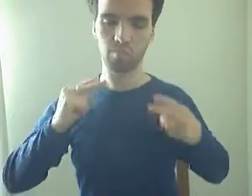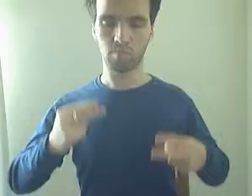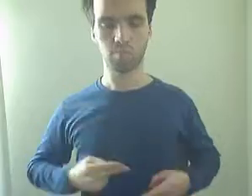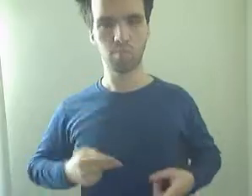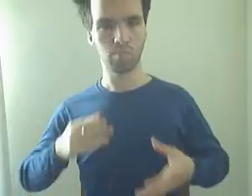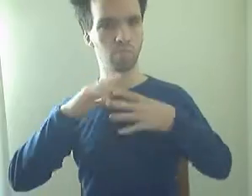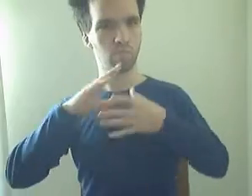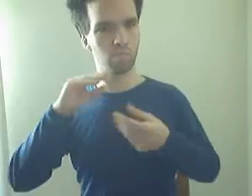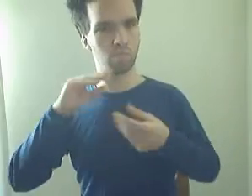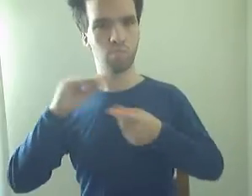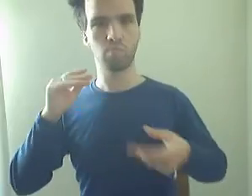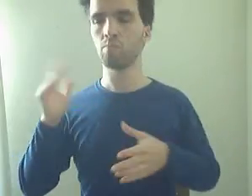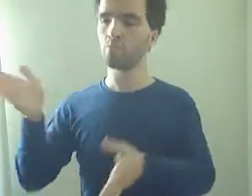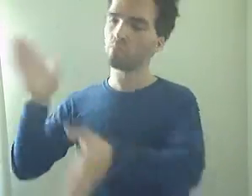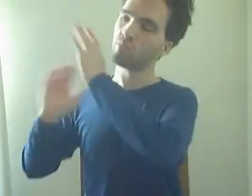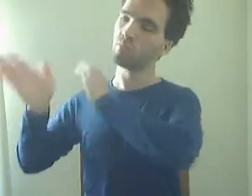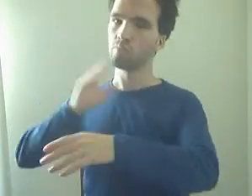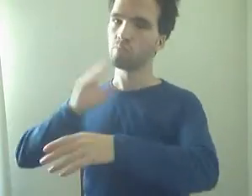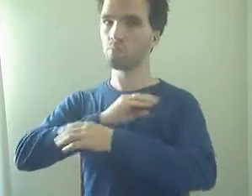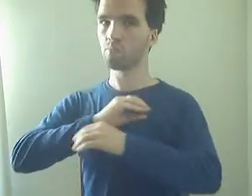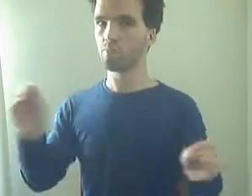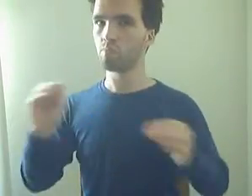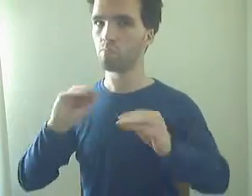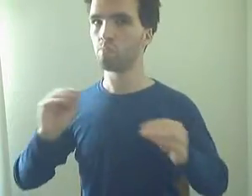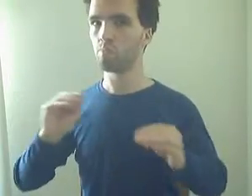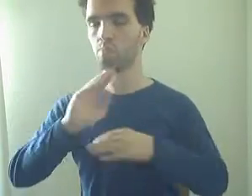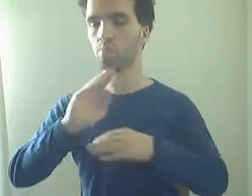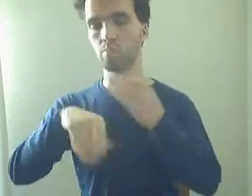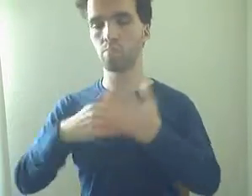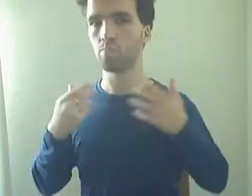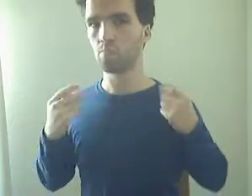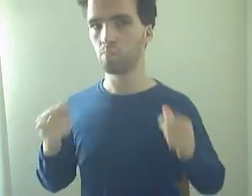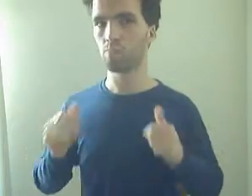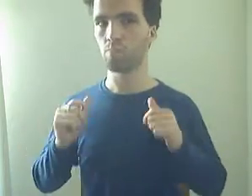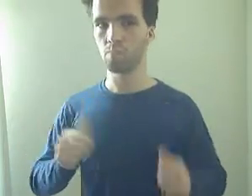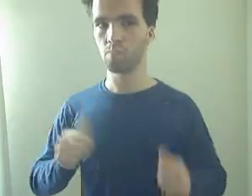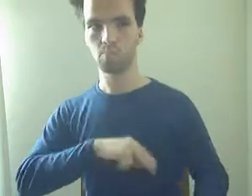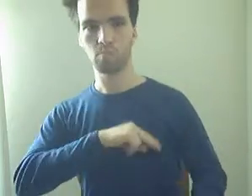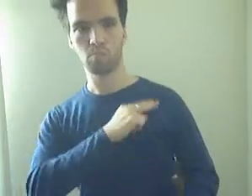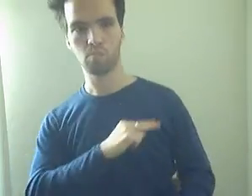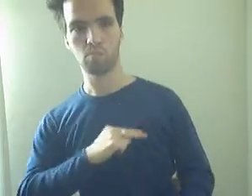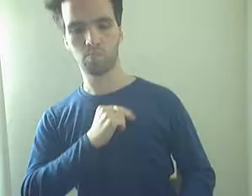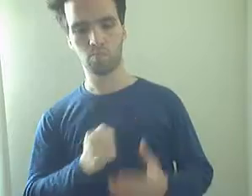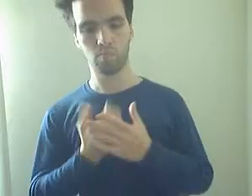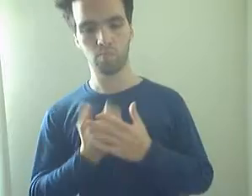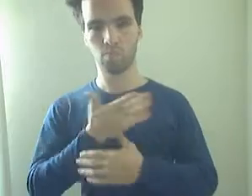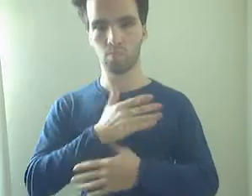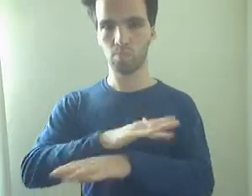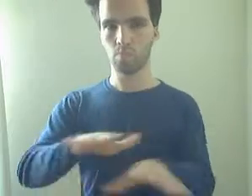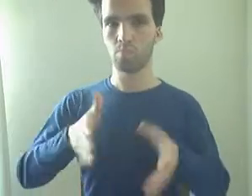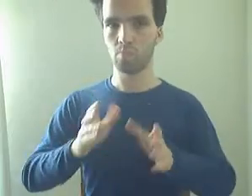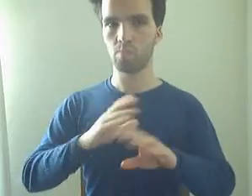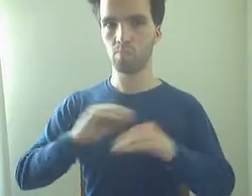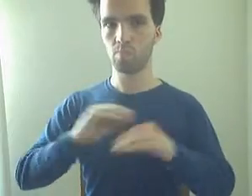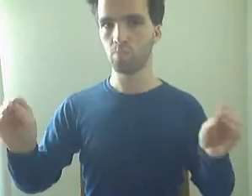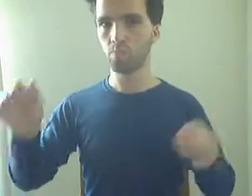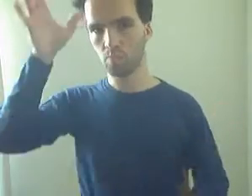l'histoire de l'être humain. Au début, il n'y avait rien. Au début, c'était bien. La nature avançait, il n'y avait pas de chemin. Puis l'homme a débarqué avec ses